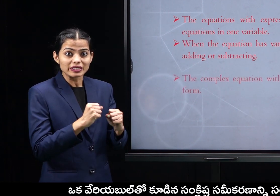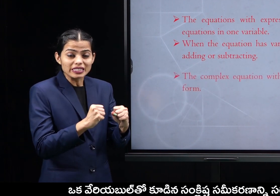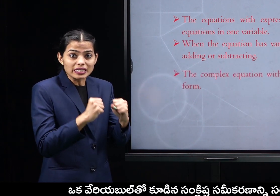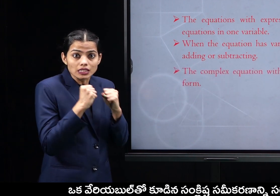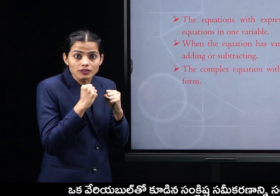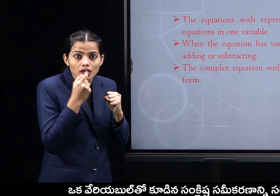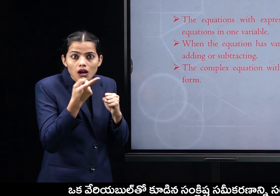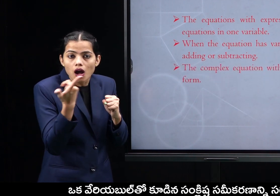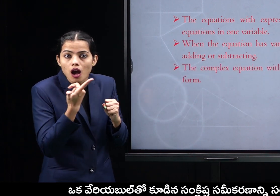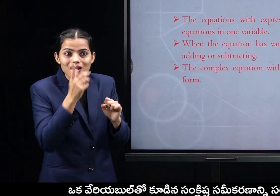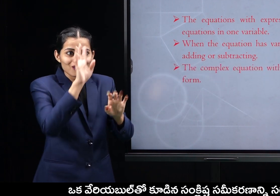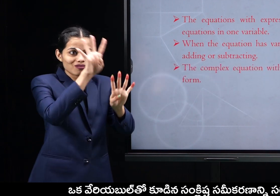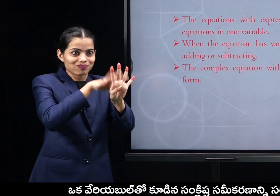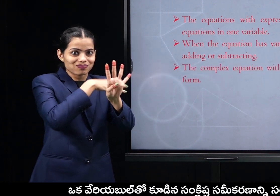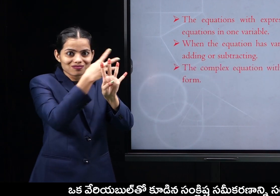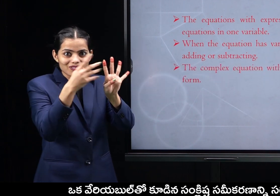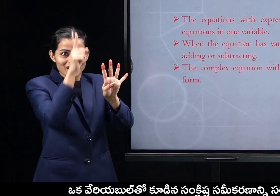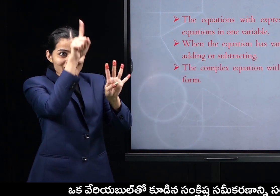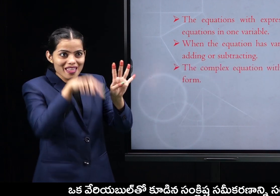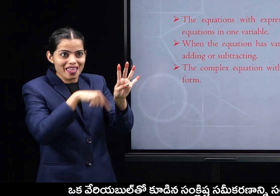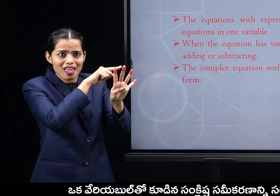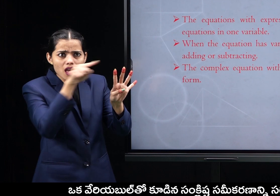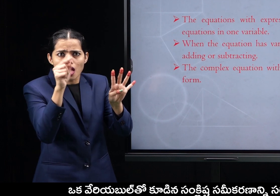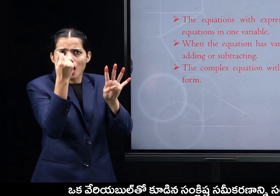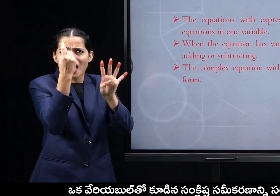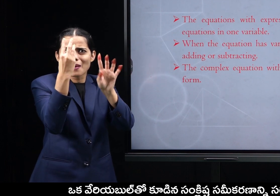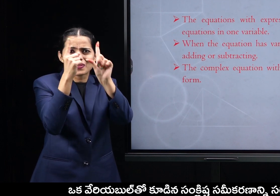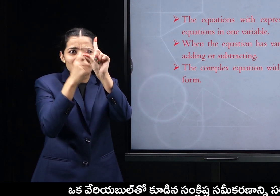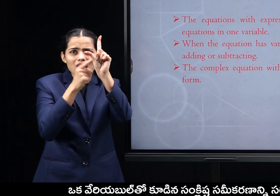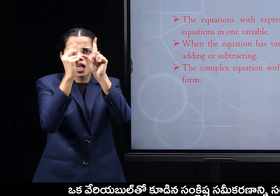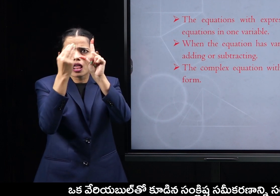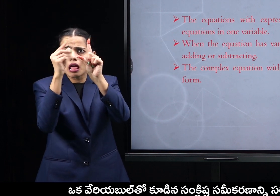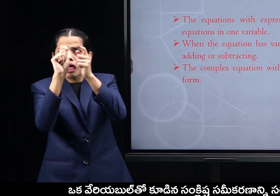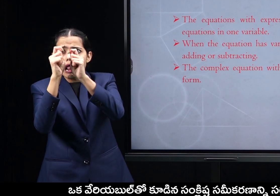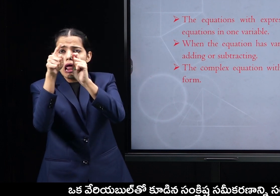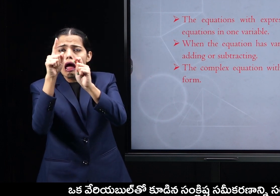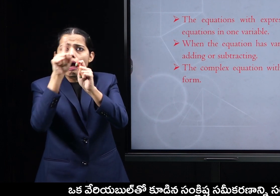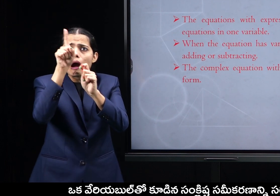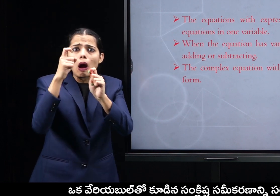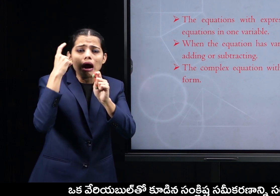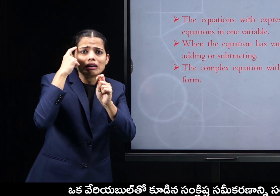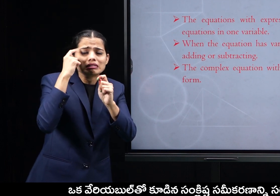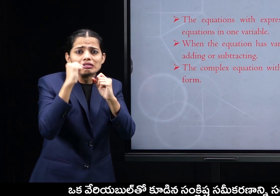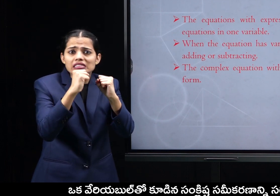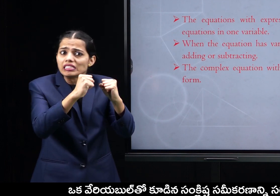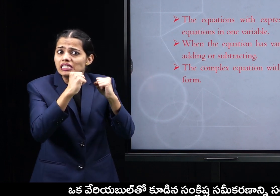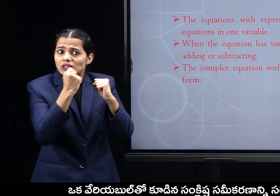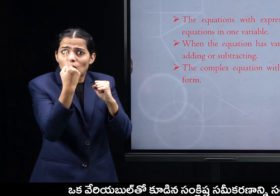ఒక వేరియబుల్తో కూడిన సంక్లిష్ట సమీకరణాన్ని సరళమైన రూపానికి తగ్గించవచ్చు.